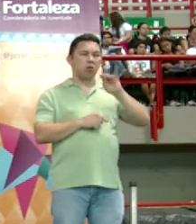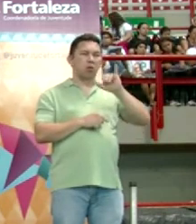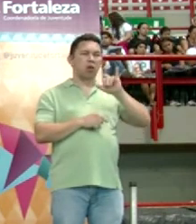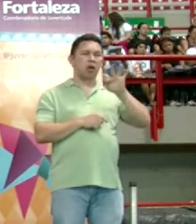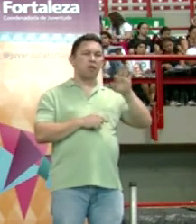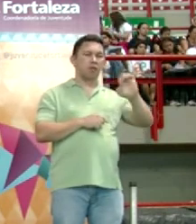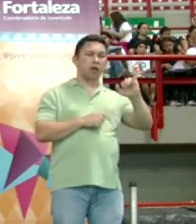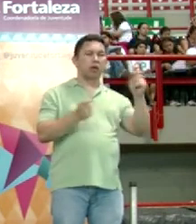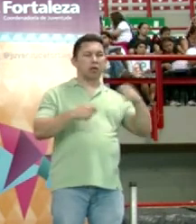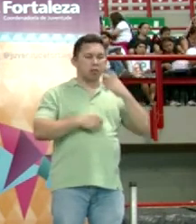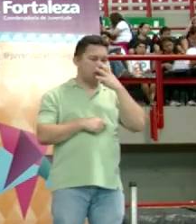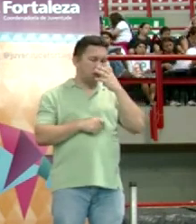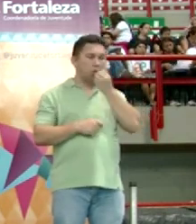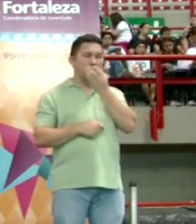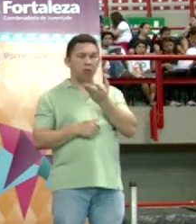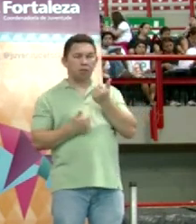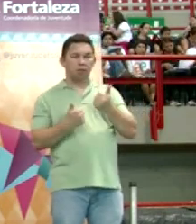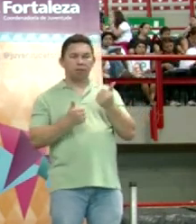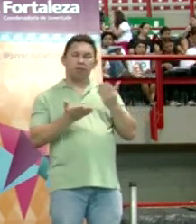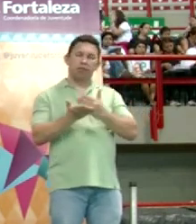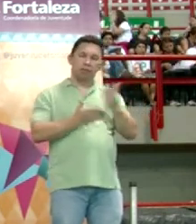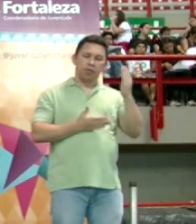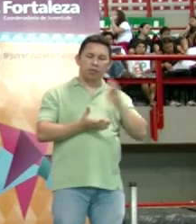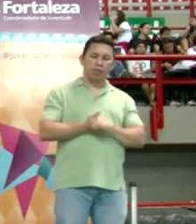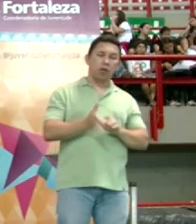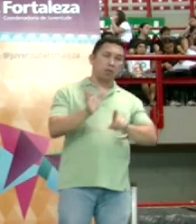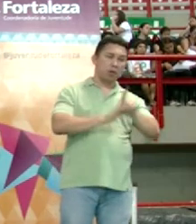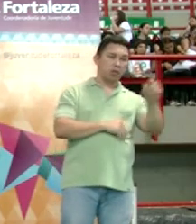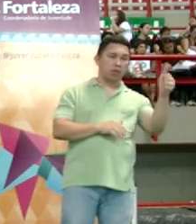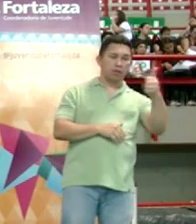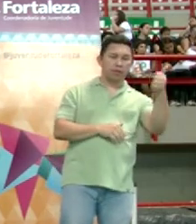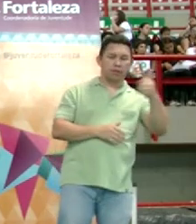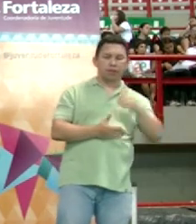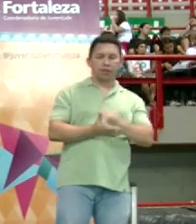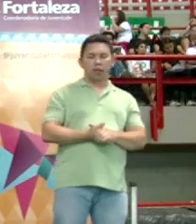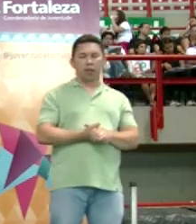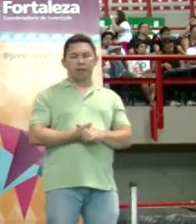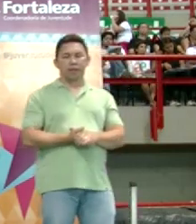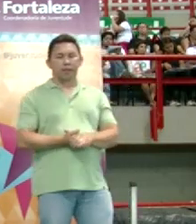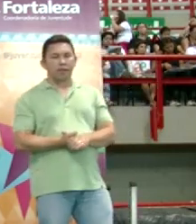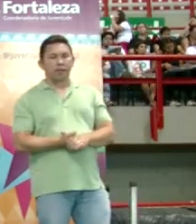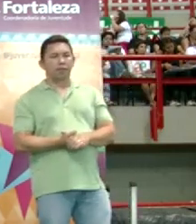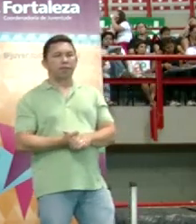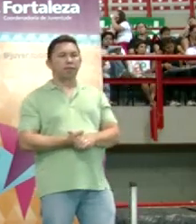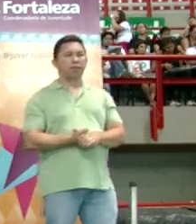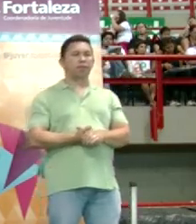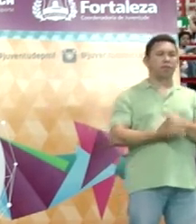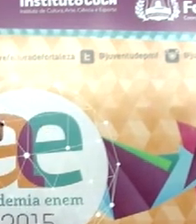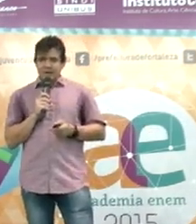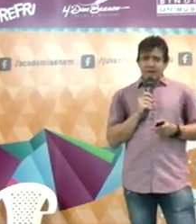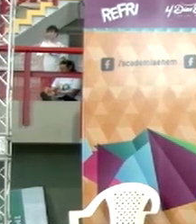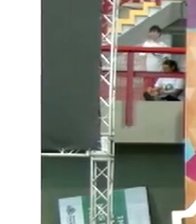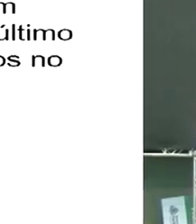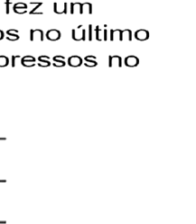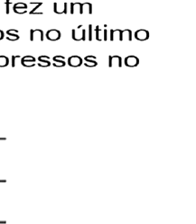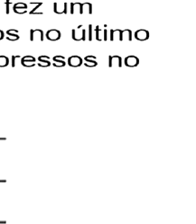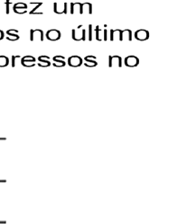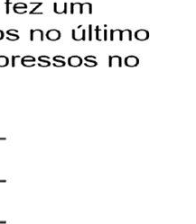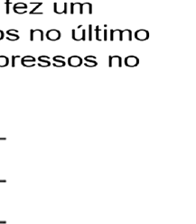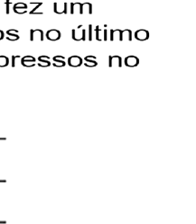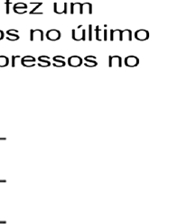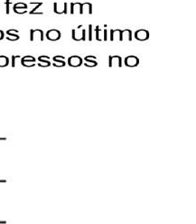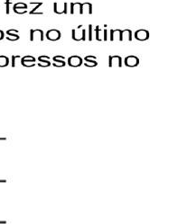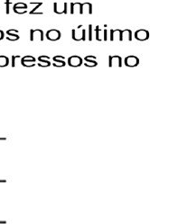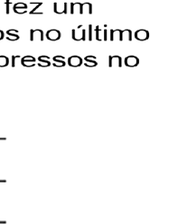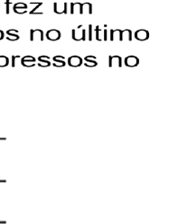né? Dá para assistir legal. Tá bom? Vamos lá. Primeira questão, ó. Se tiver uma banda larga boa, né?